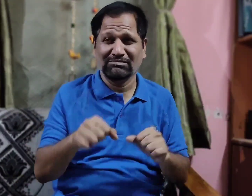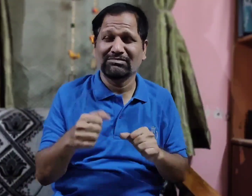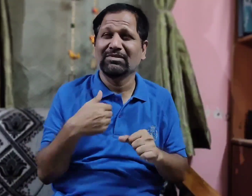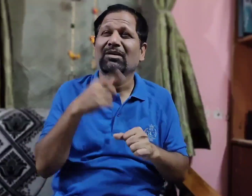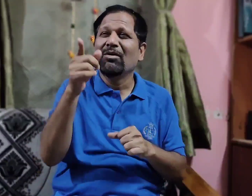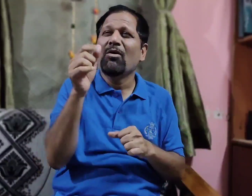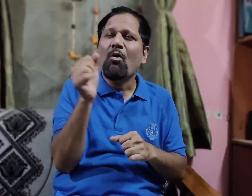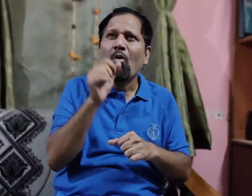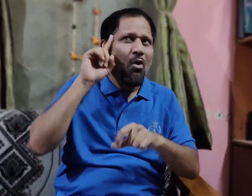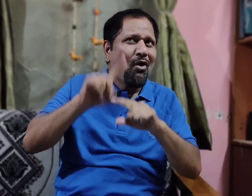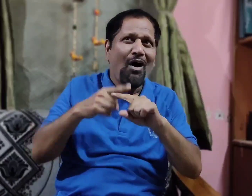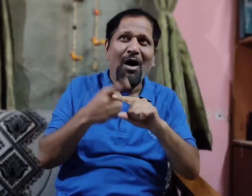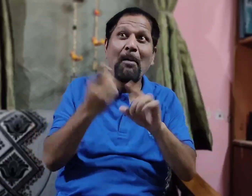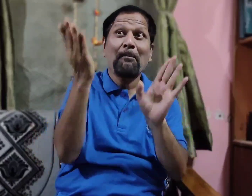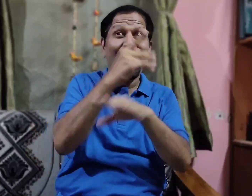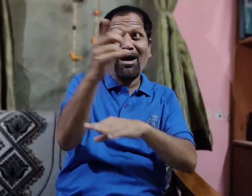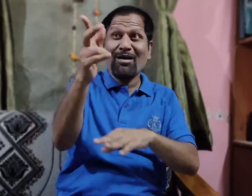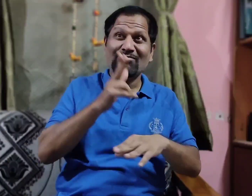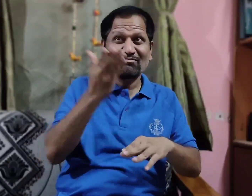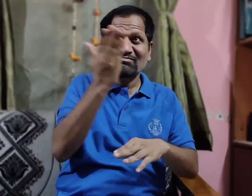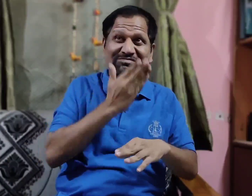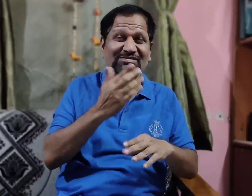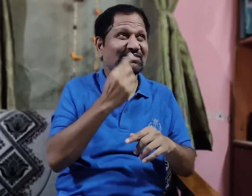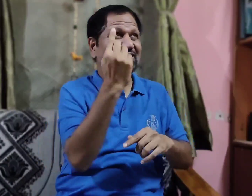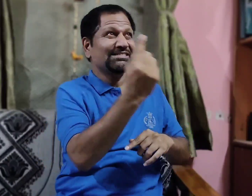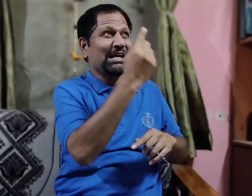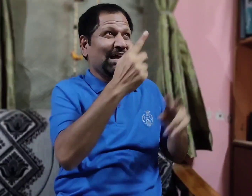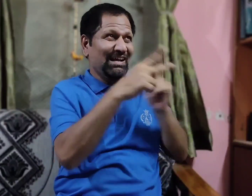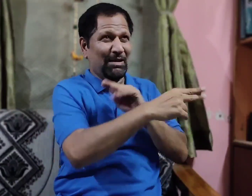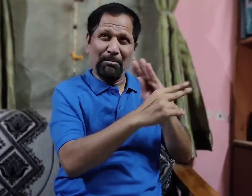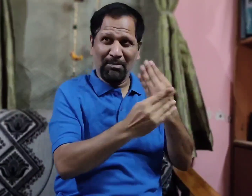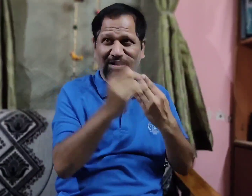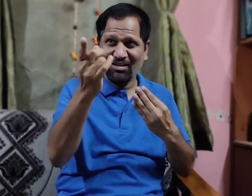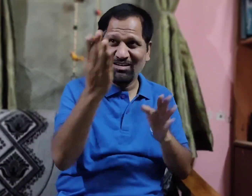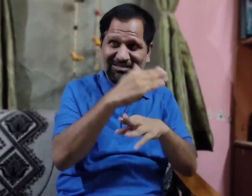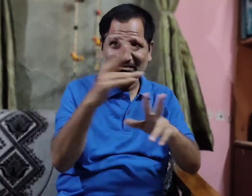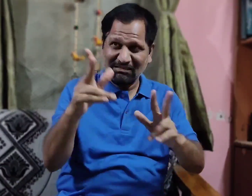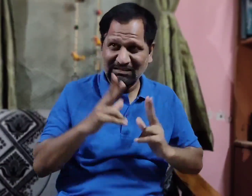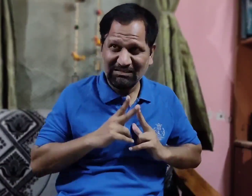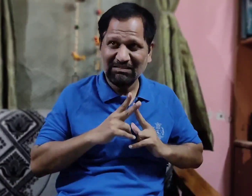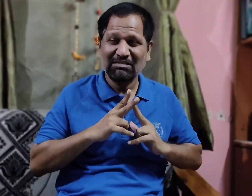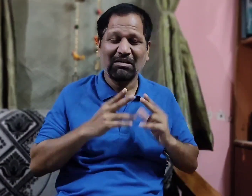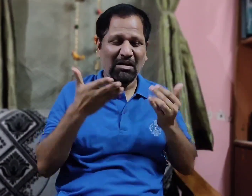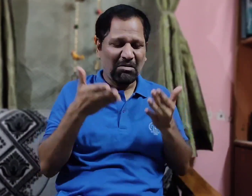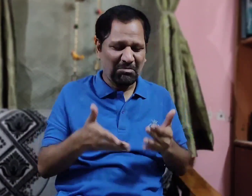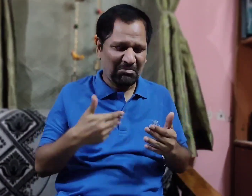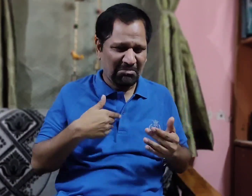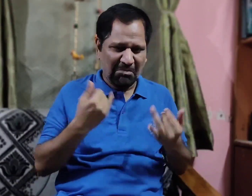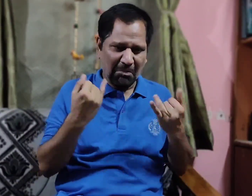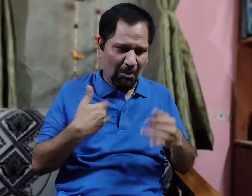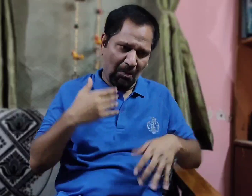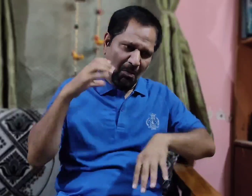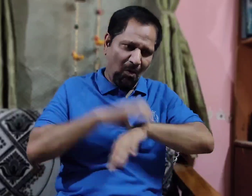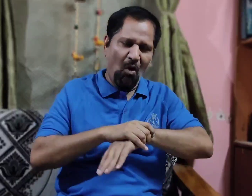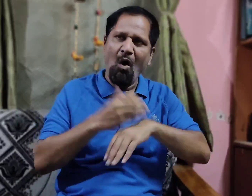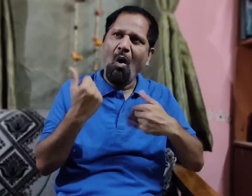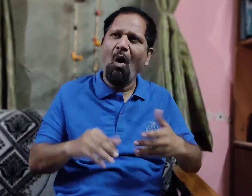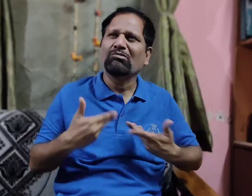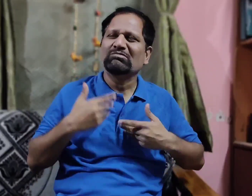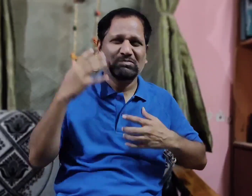कारण। और वो बहुत दुखी होने लगे कि अब तो वे सभी मारे जाएंगे। लेकिन फिर उन्होंने ताऊ से बोला कि ताऊ, आप तो बहुत समझदार हैं,